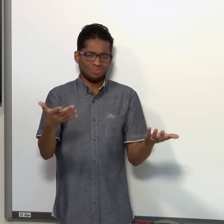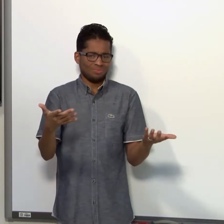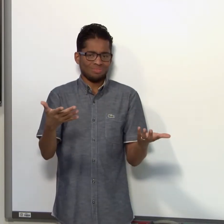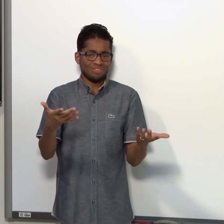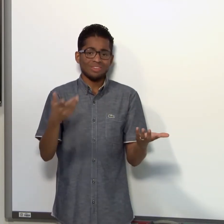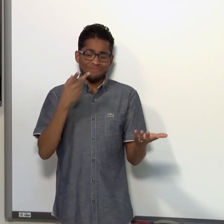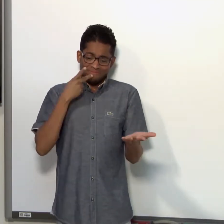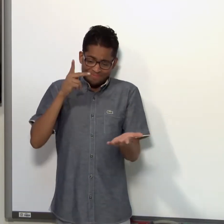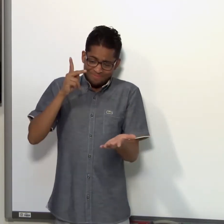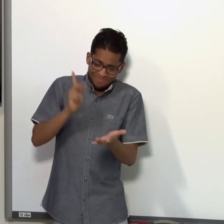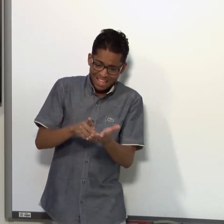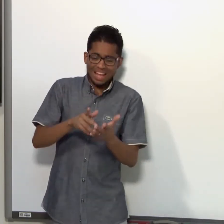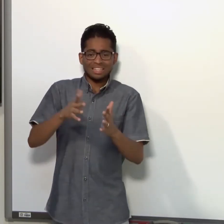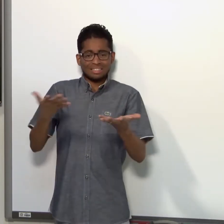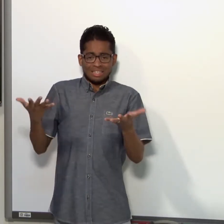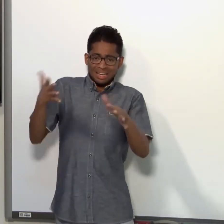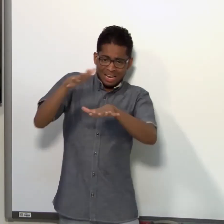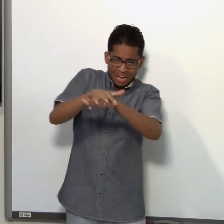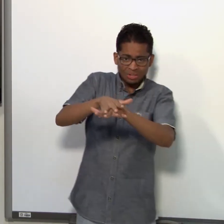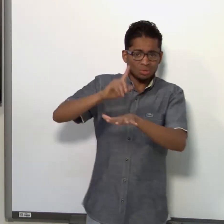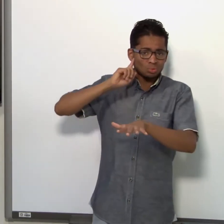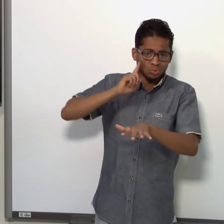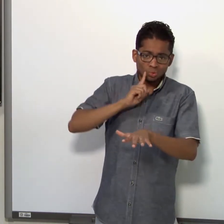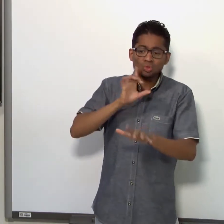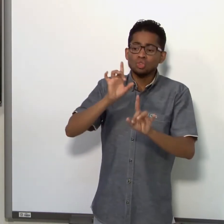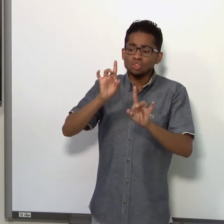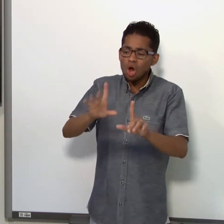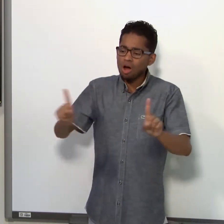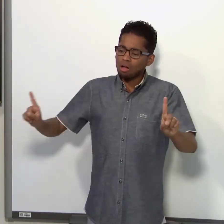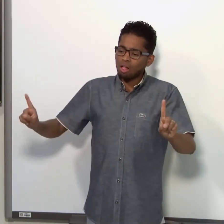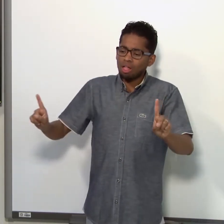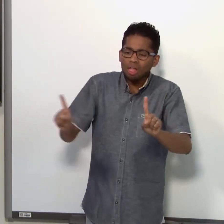Não há contato. Ou se há, é pouco.